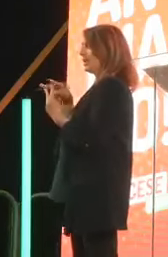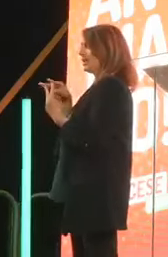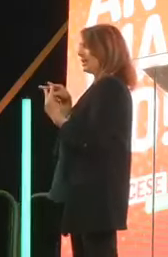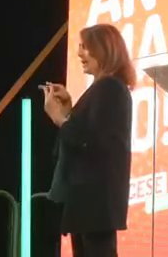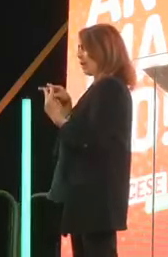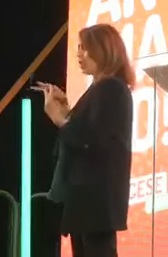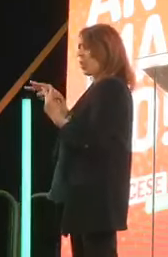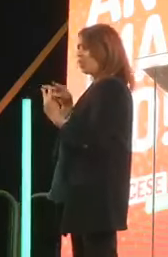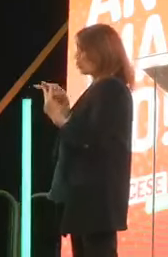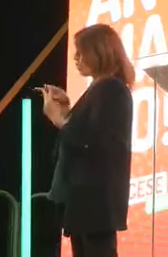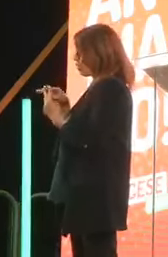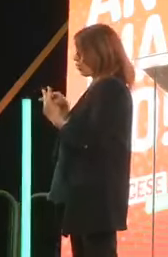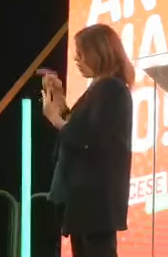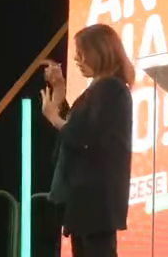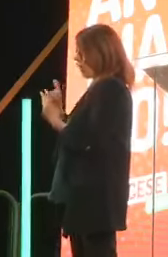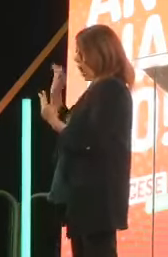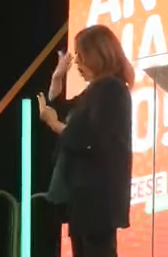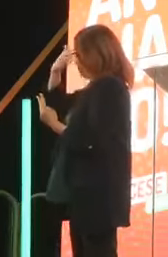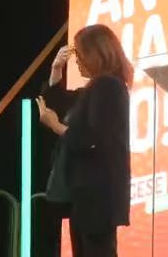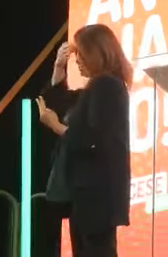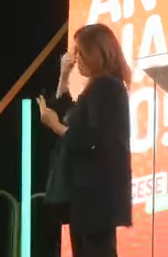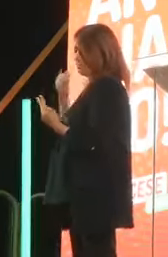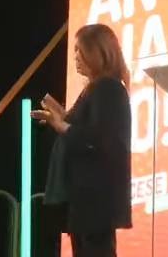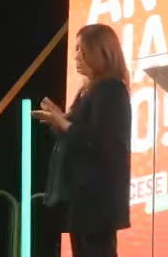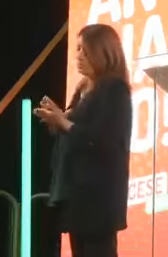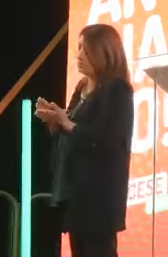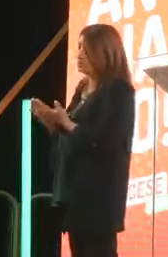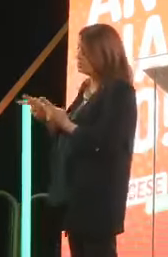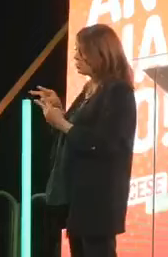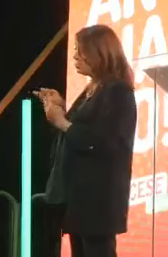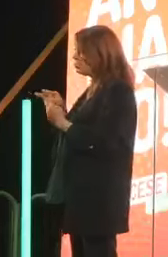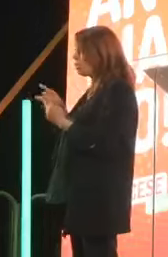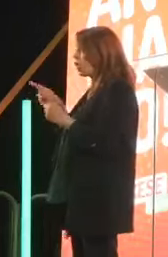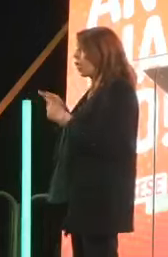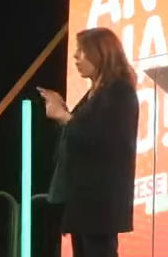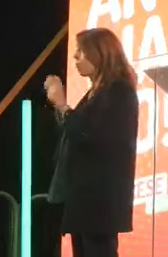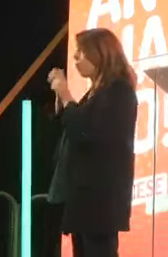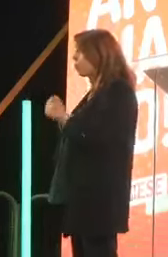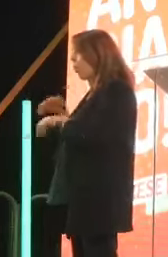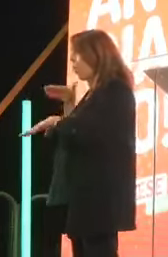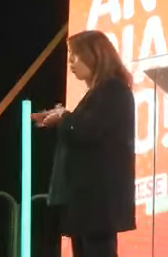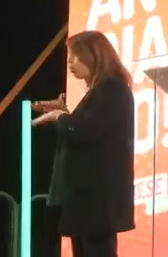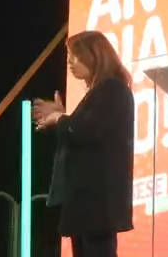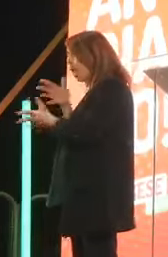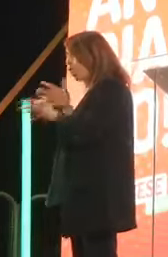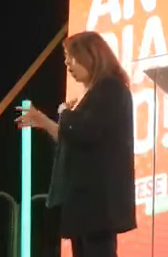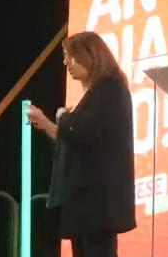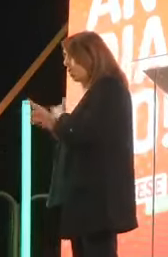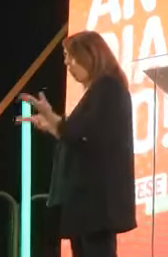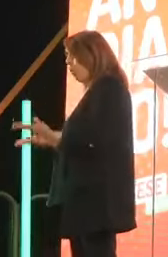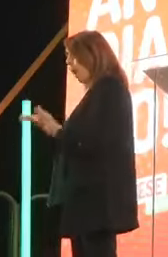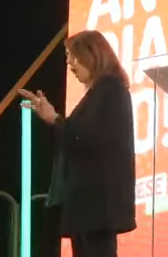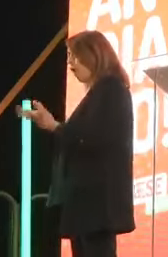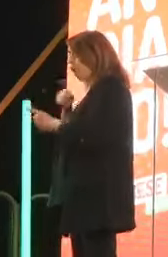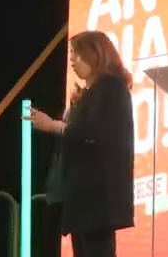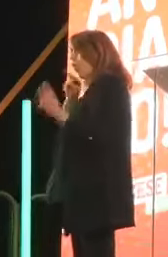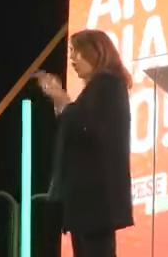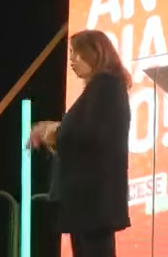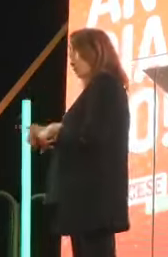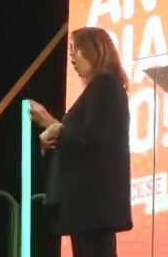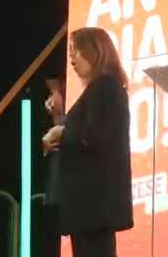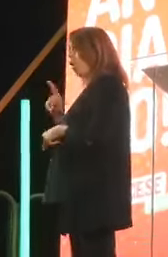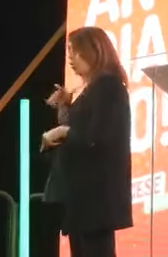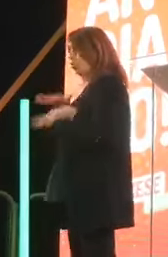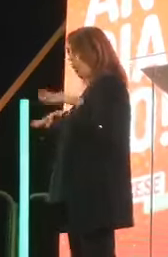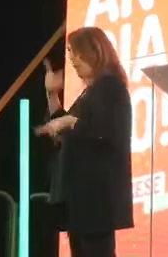entrambe persone specchiate, si potessero avvalere di metodi poco trasparenti senza riuscire a controllare il voto che